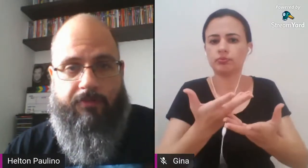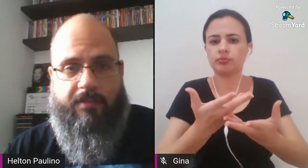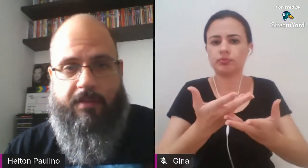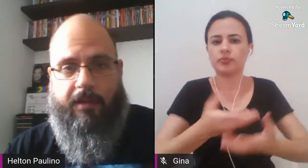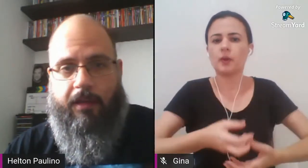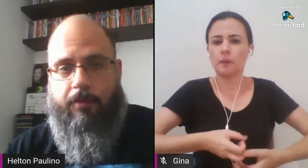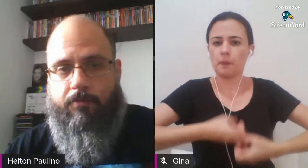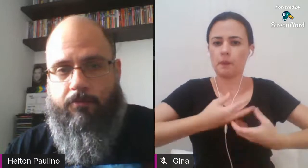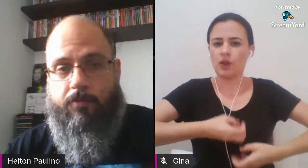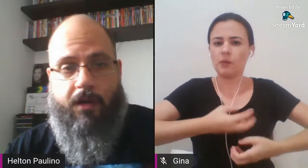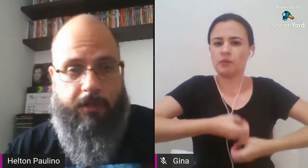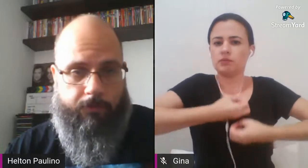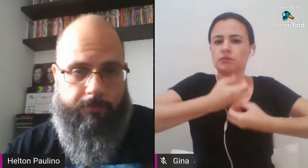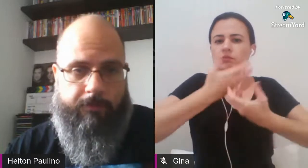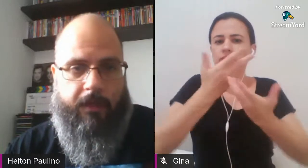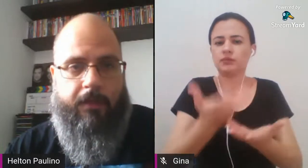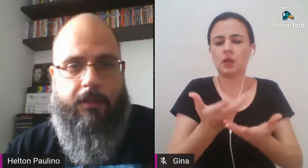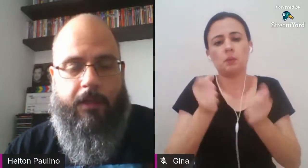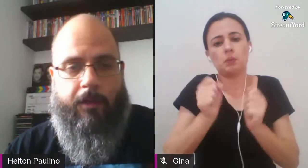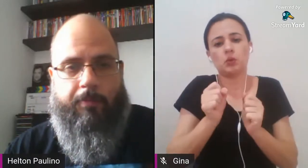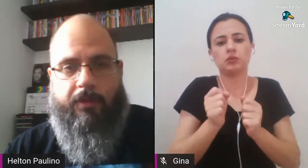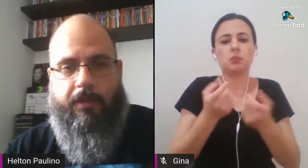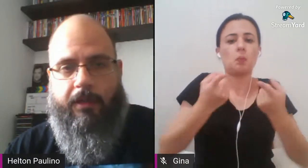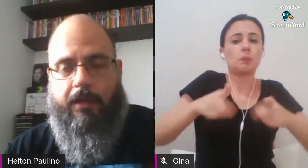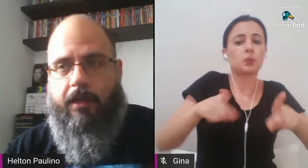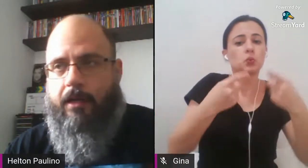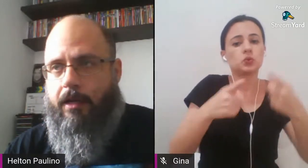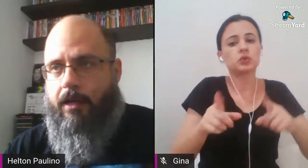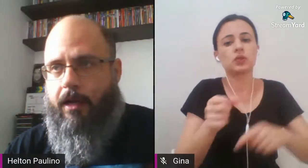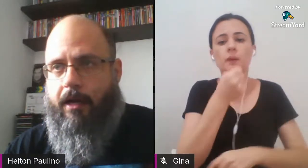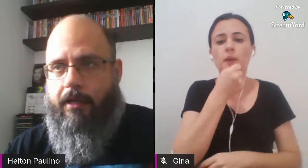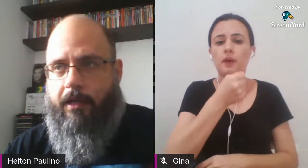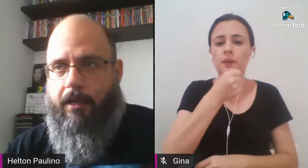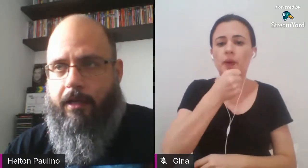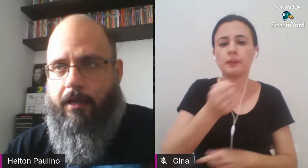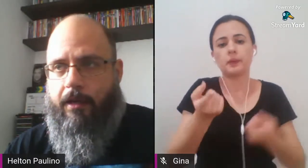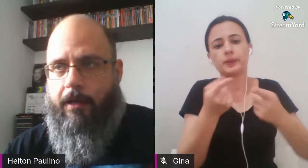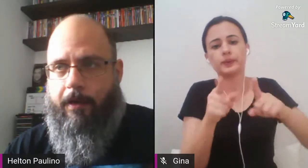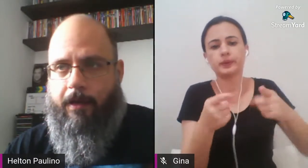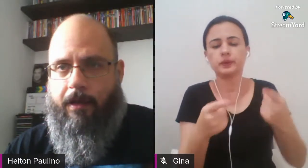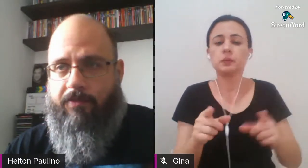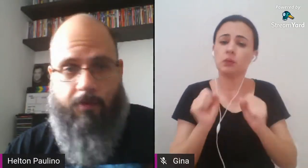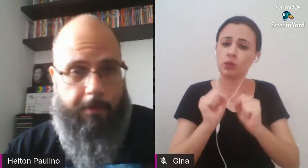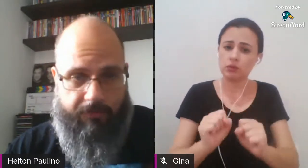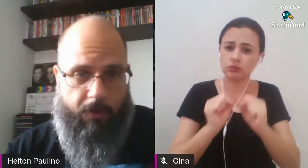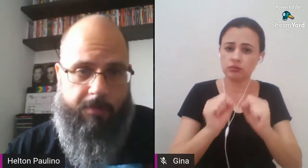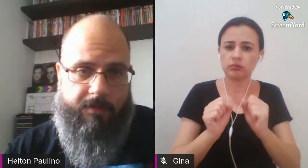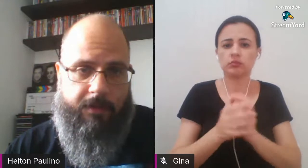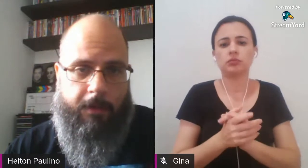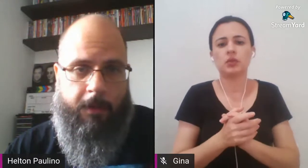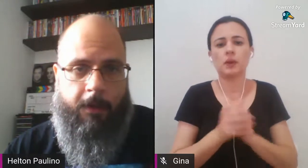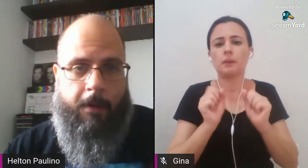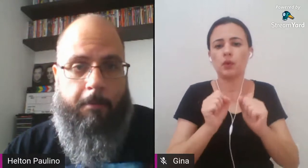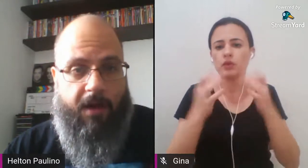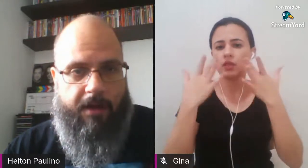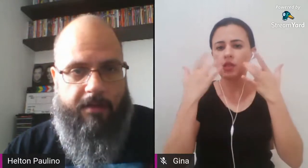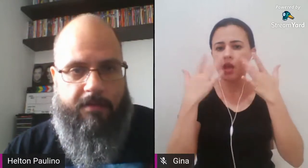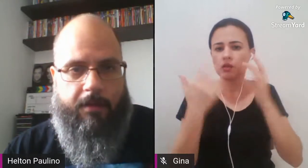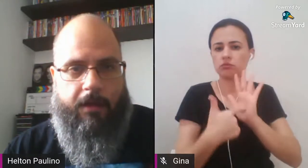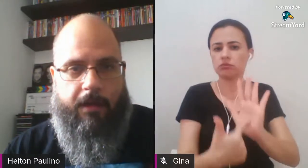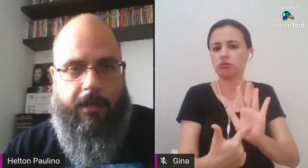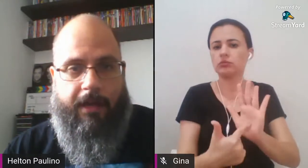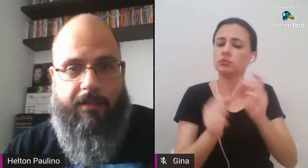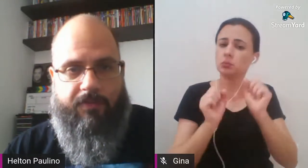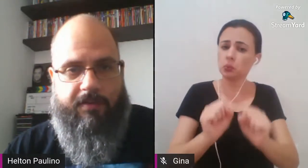eu poderia fazer aqui um canto, né? Eu poderia aqui fazer uma performance.